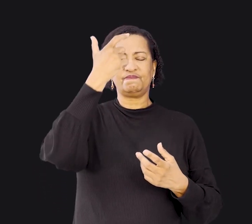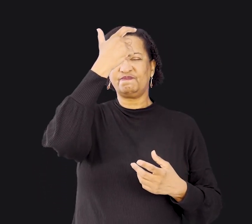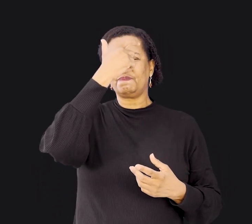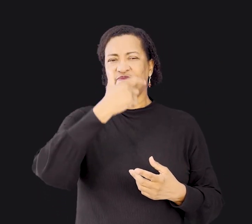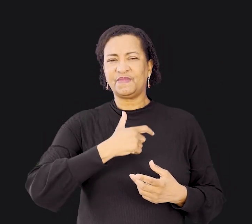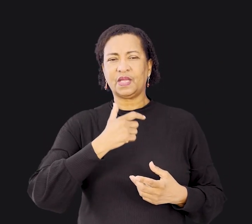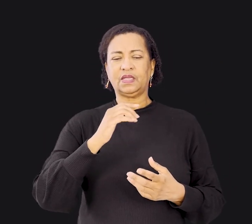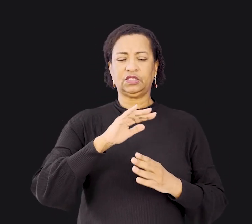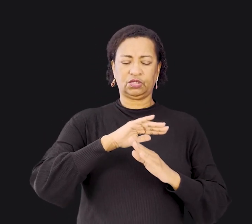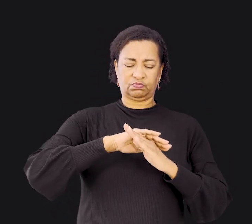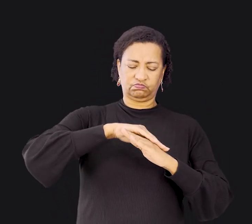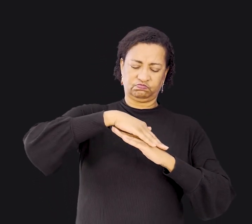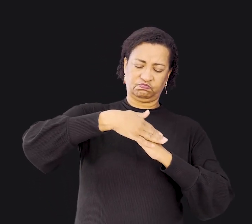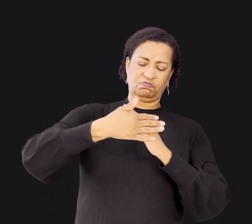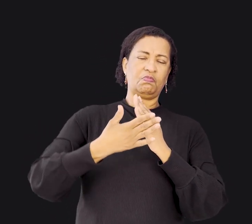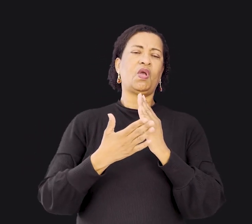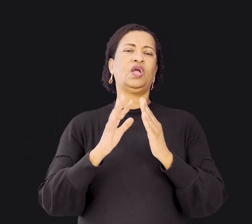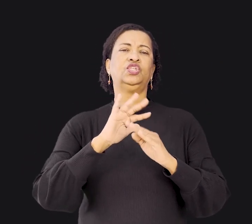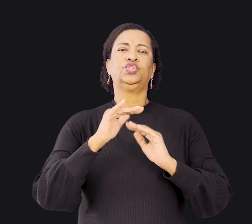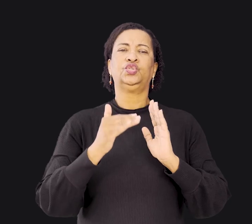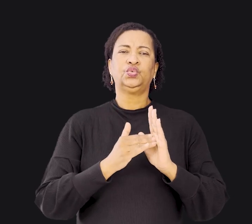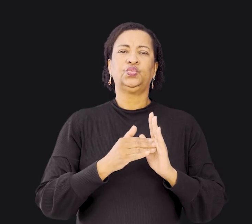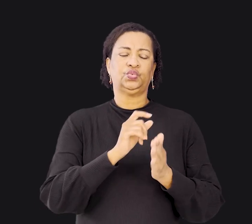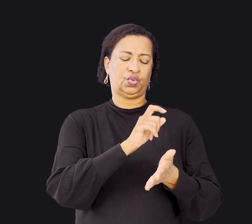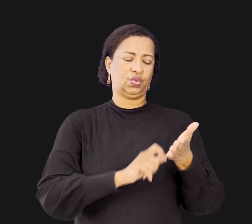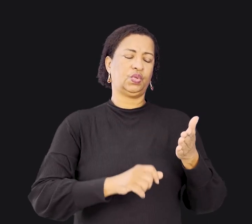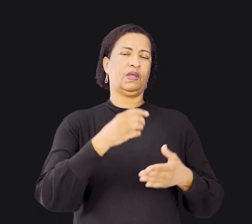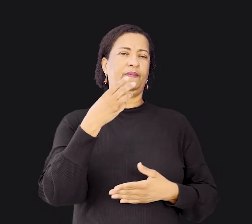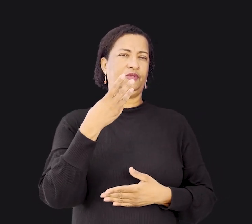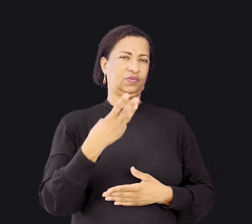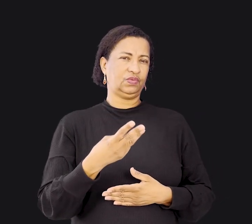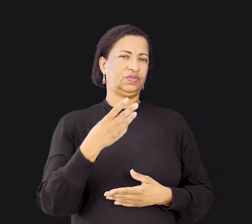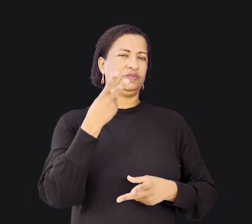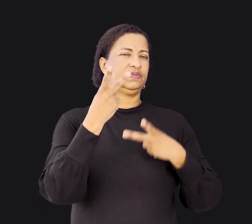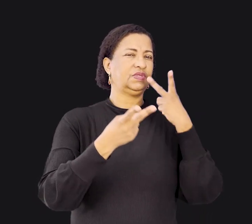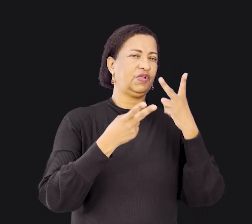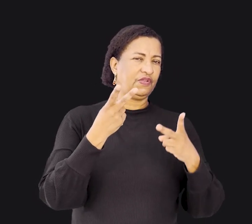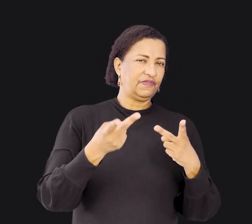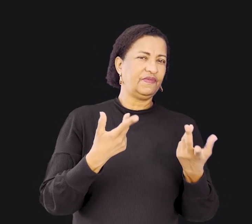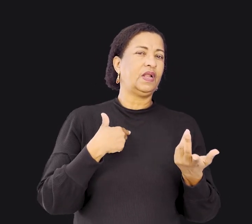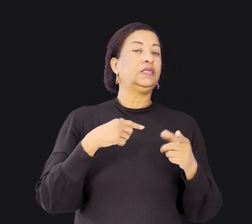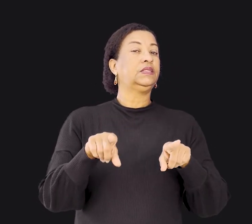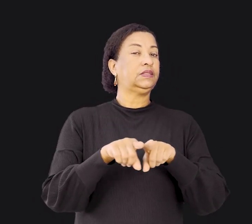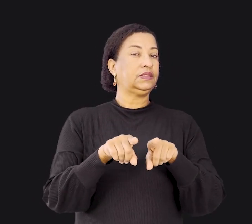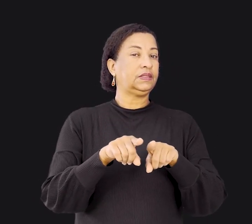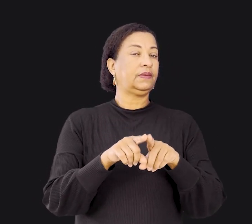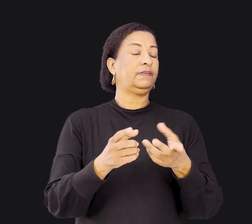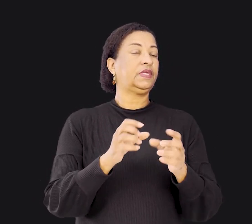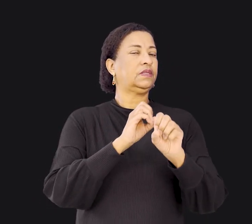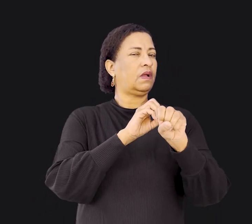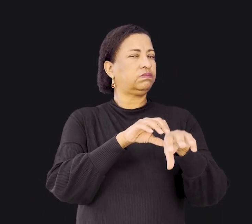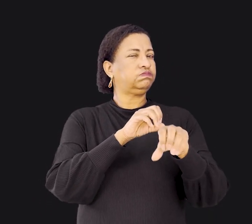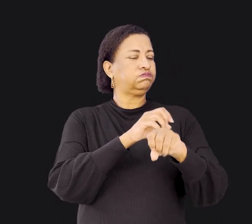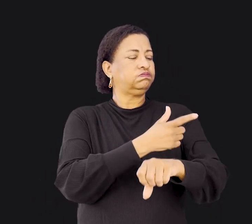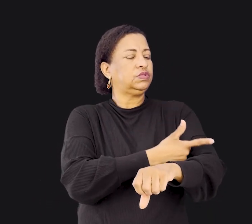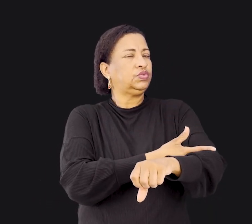de tudo. No capítulo 3, Tiago enfoca as fontes da disciplina. Traçando um perfil